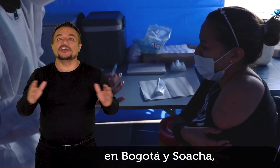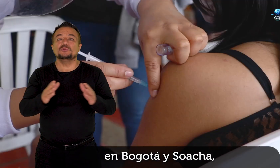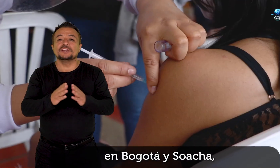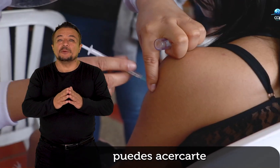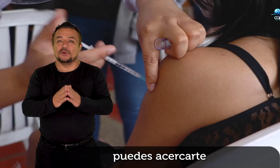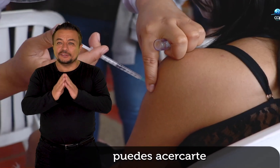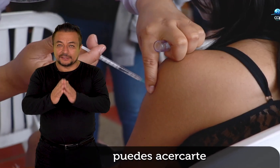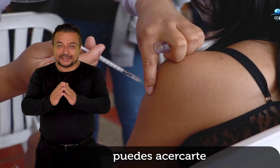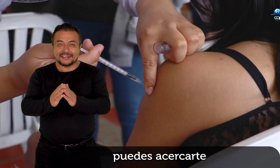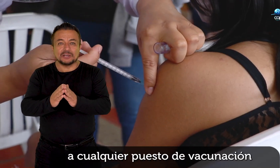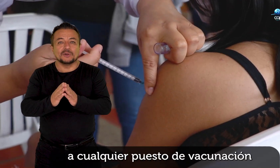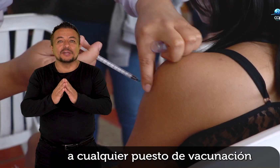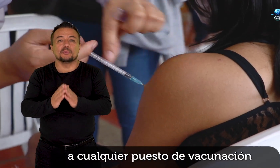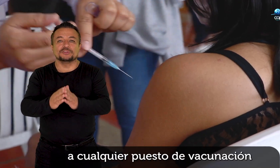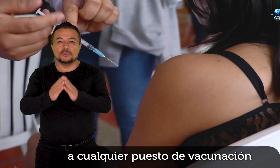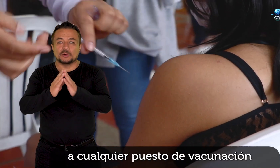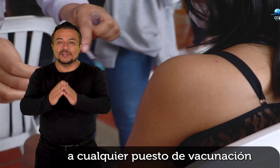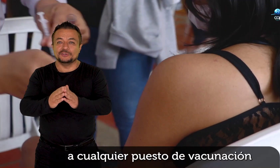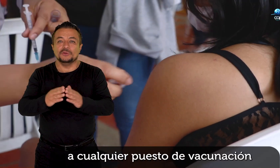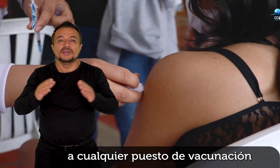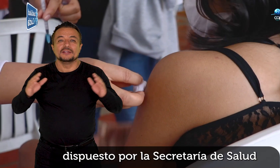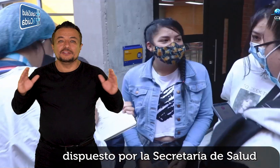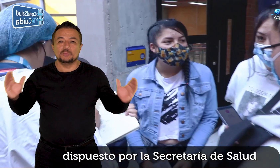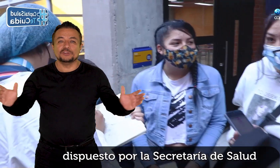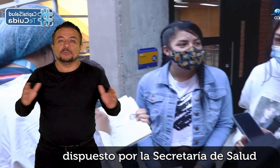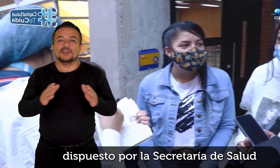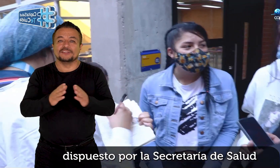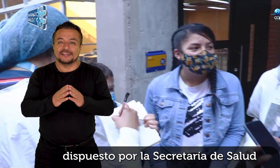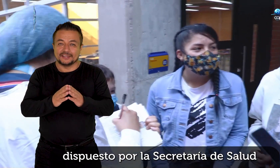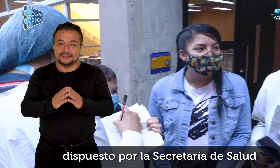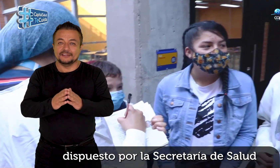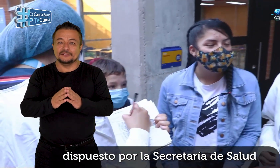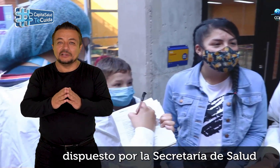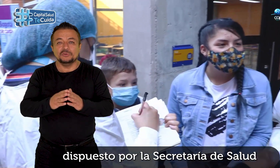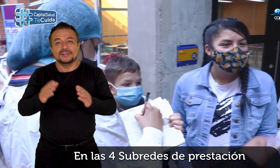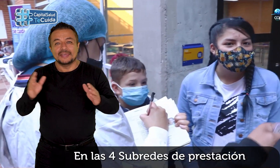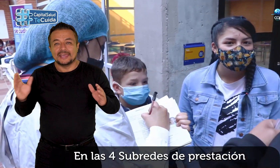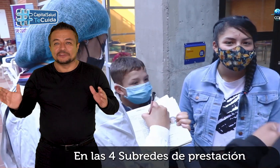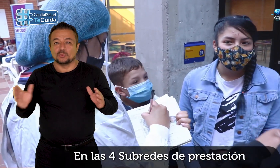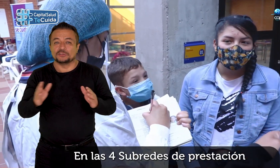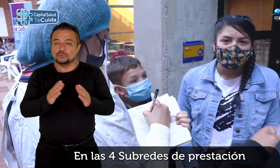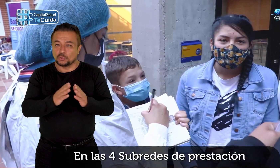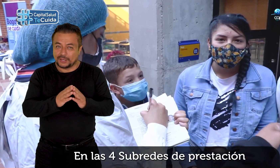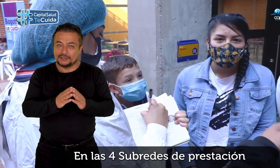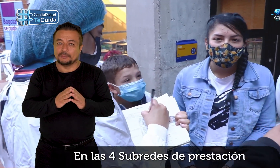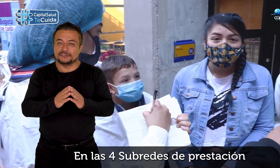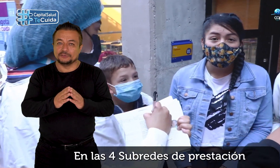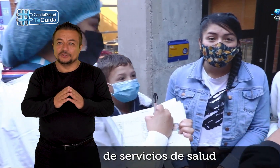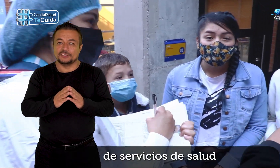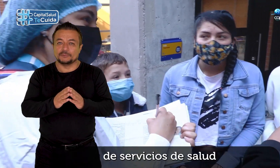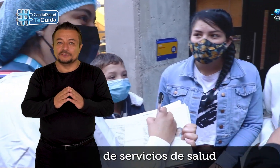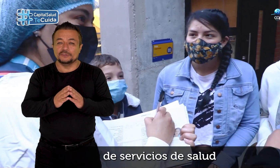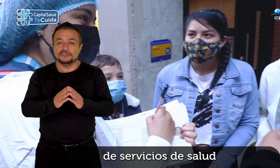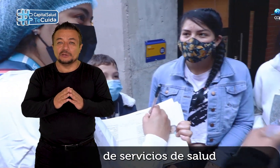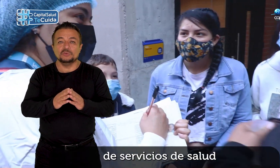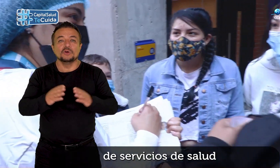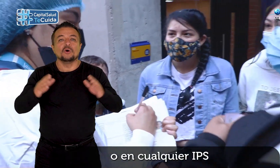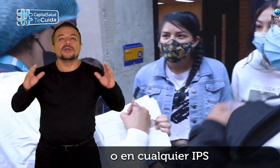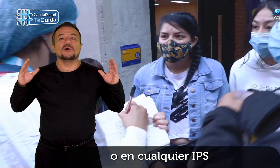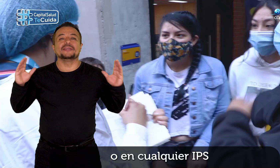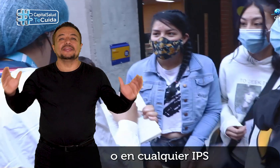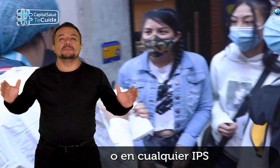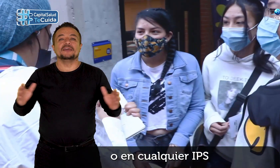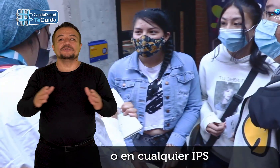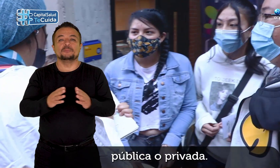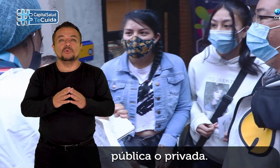En Bogotá y Soacha puedes acercarte a cualquier puesto de vacunación dispuesto por las Secretarías de Salud en las 4 subredes de prestación de servicios de salud